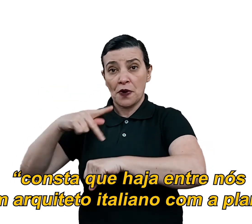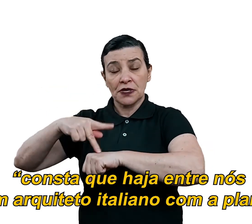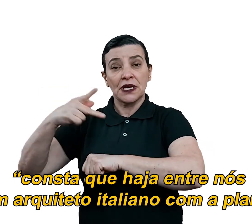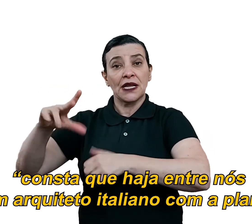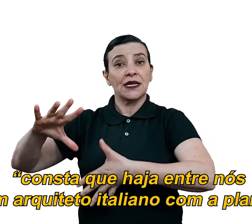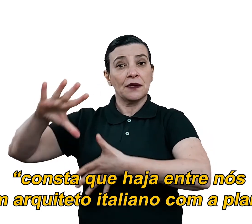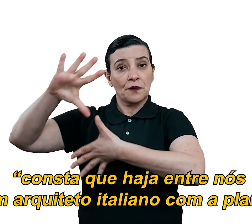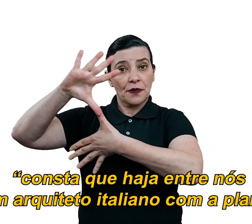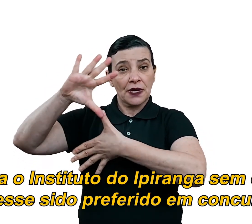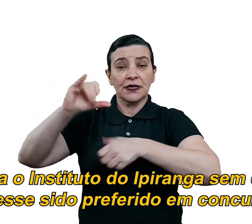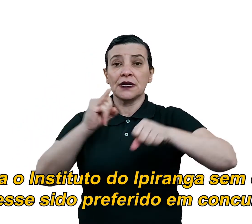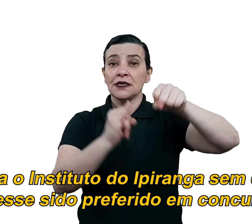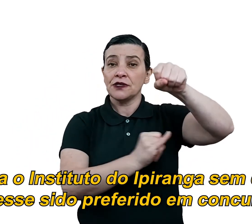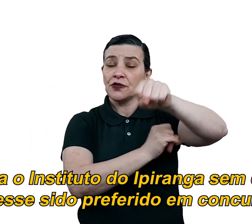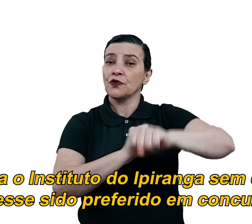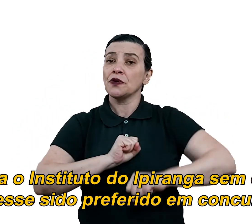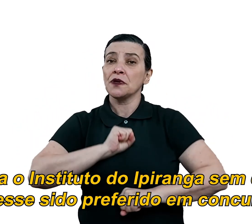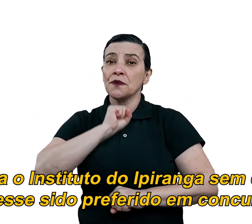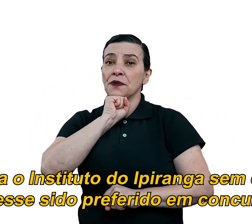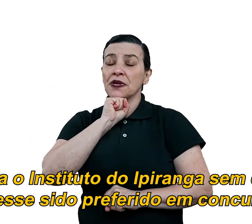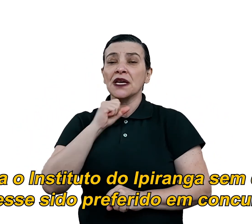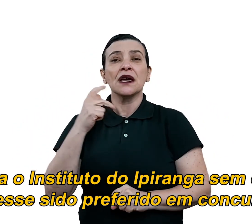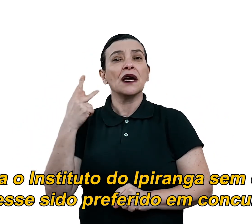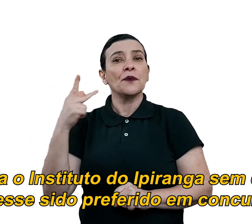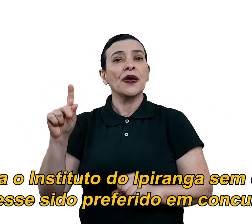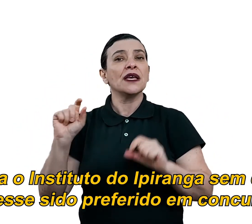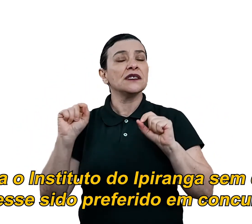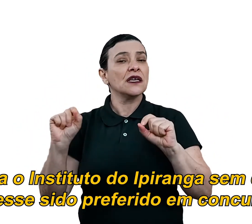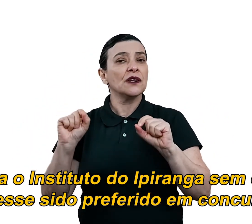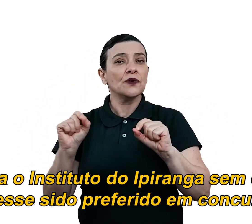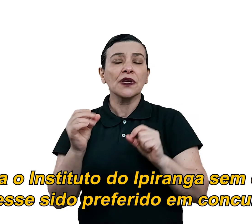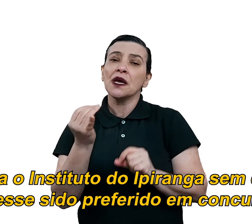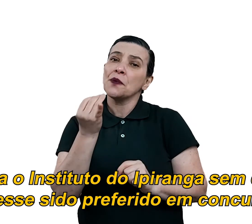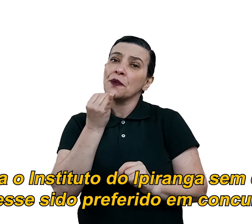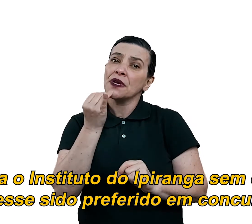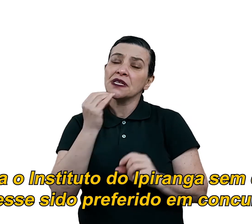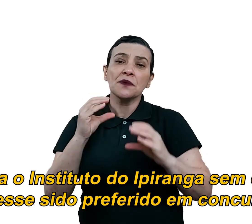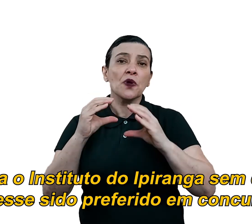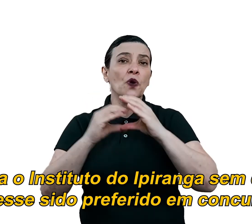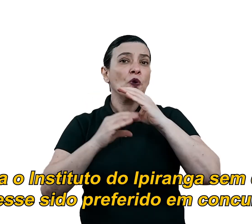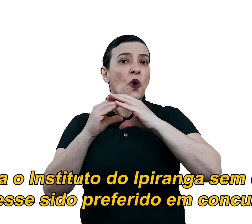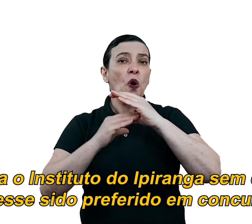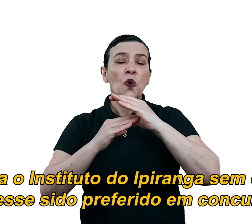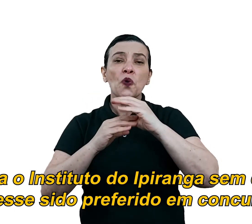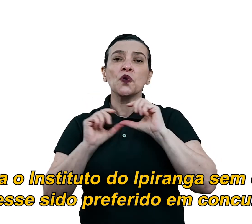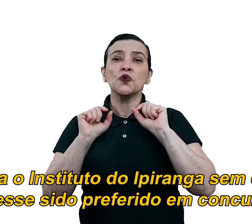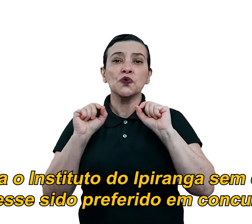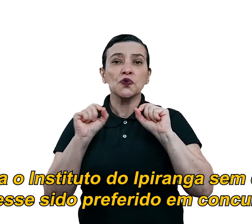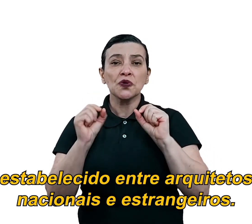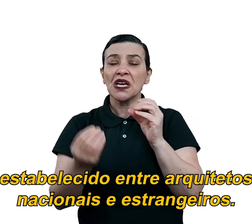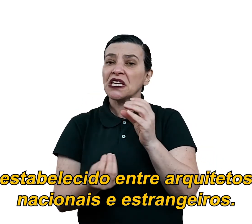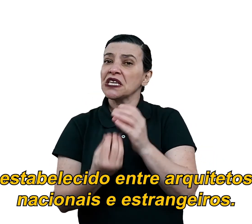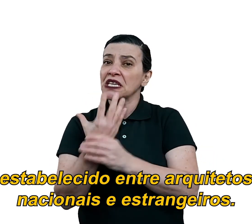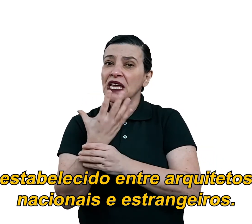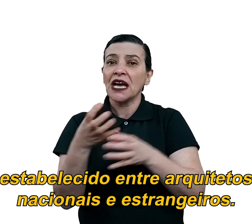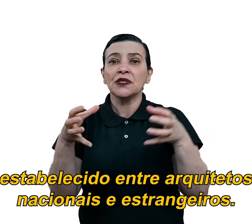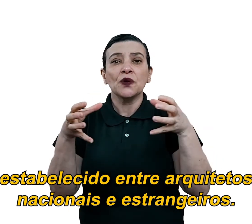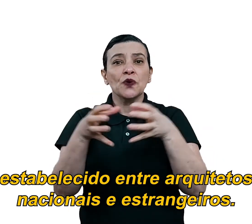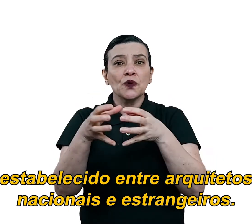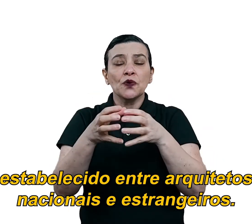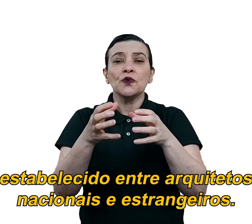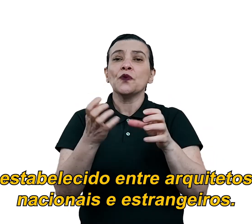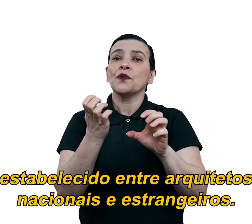arquiteto italiano com a planta para o Instituto de Ipiranga, sem que tivesse sido preferido em concurso estabelecido